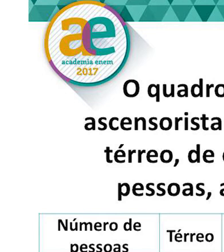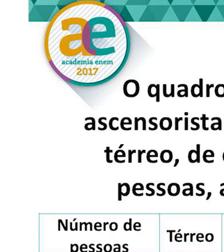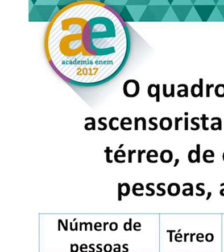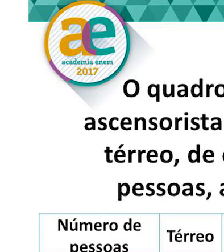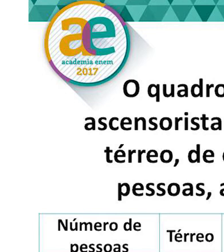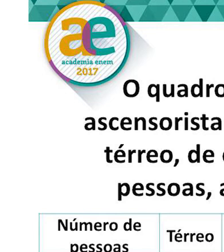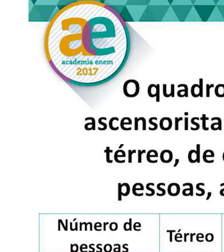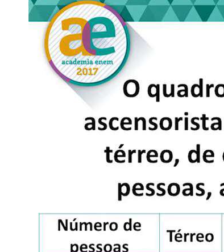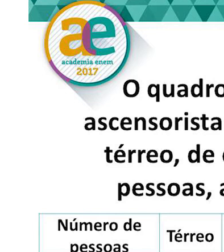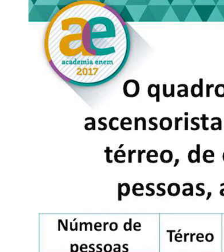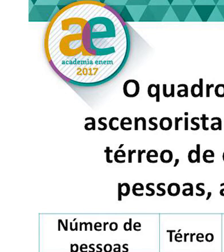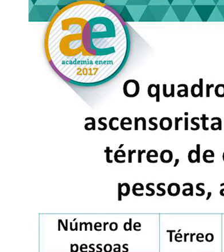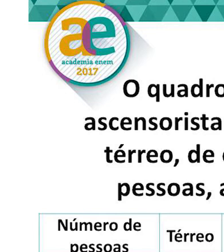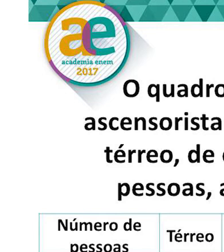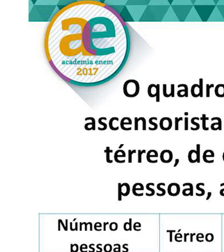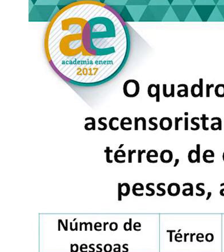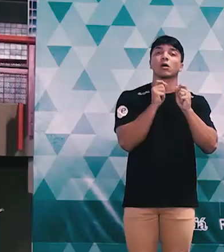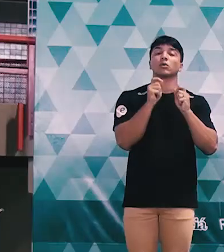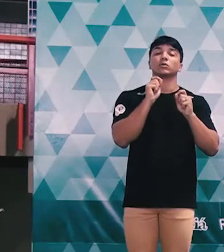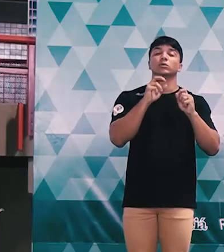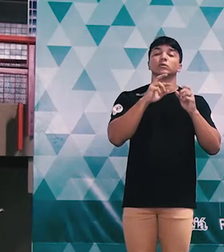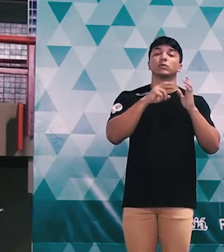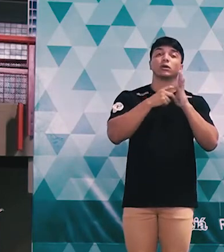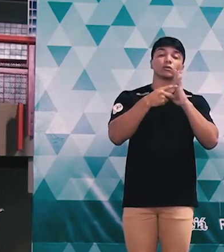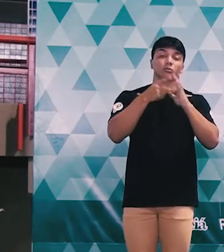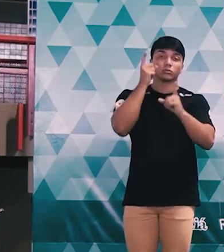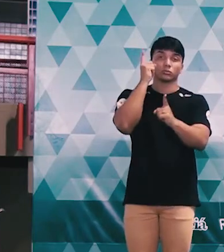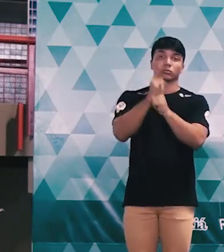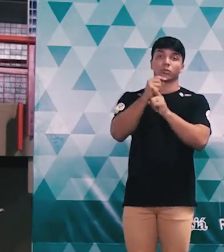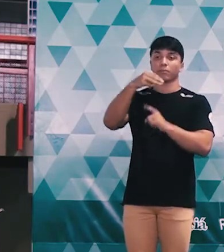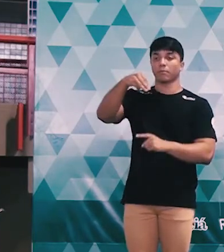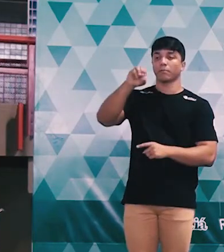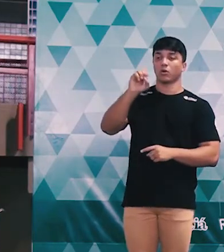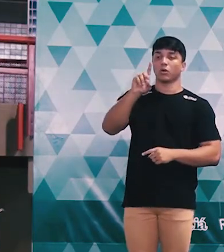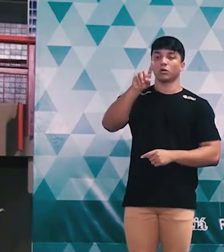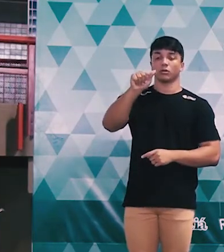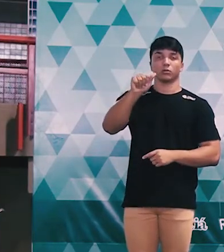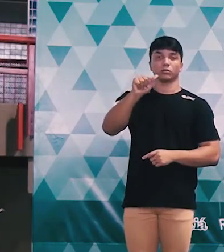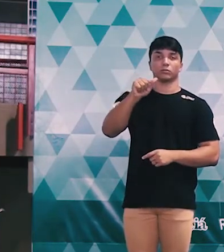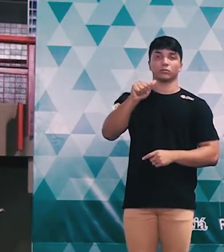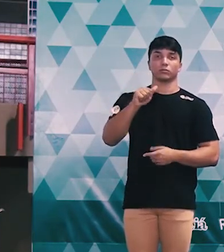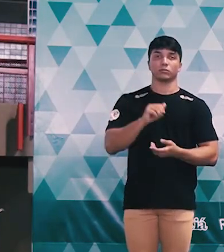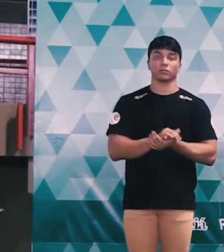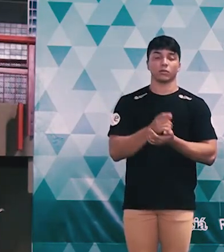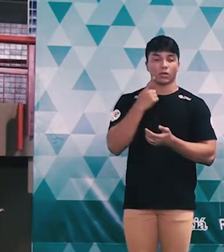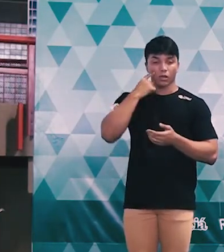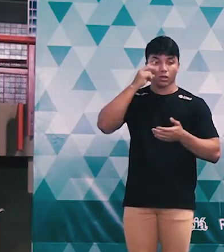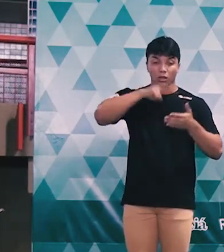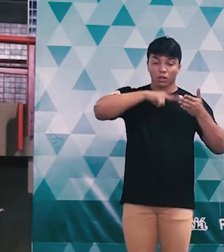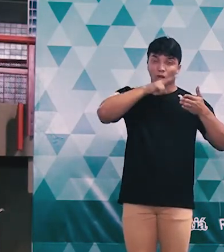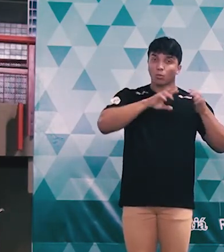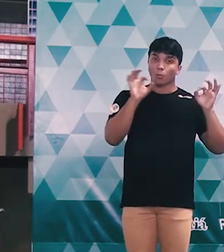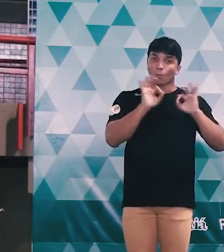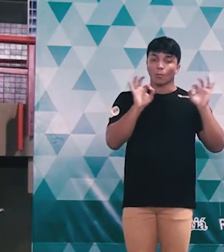é que a questão pede? A questão pede para você me dizer a moda. Aí a pessoa que não leu a pergunta direito vai dizer assim: Alexandre,